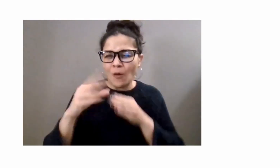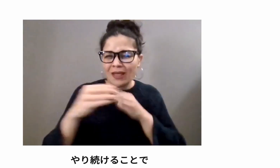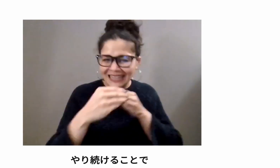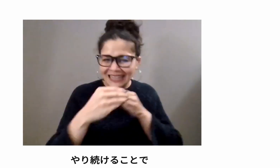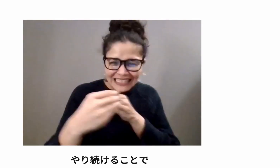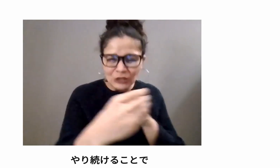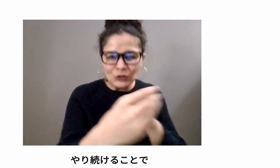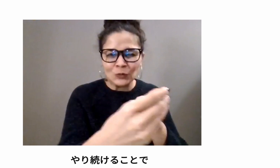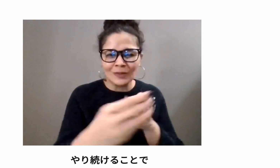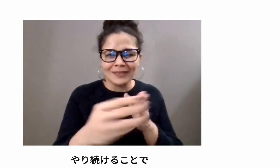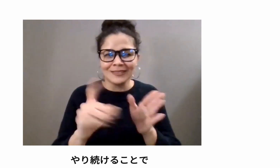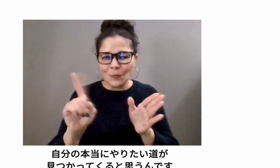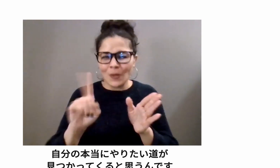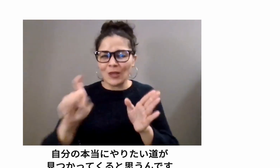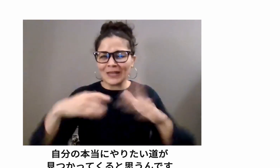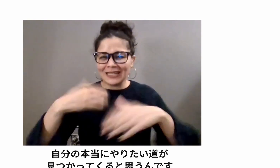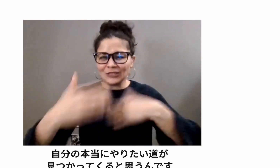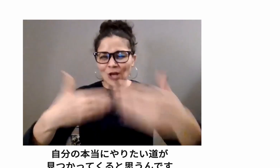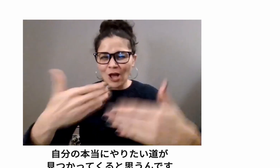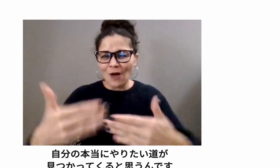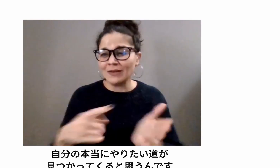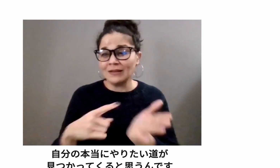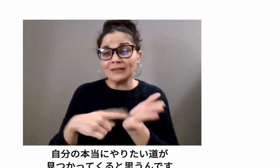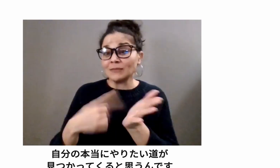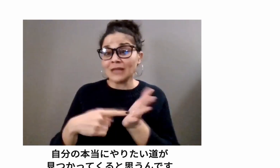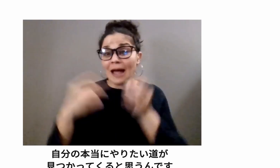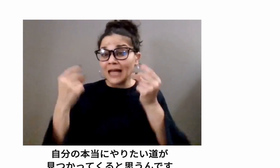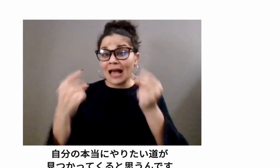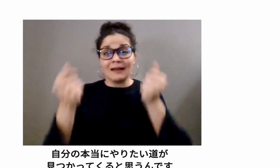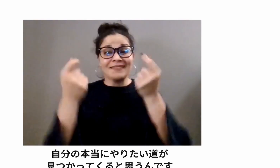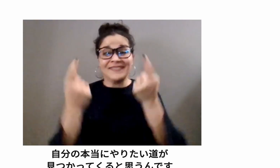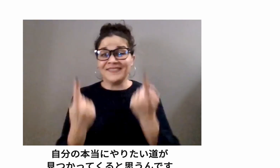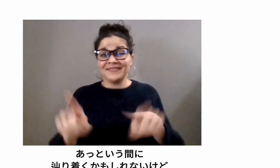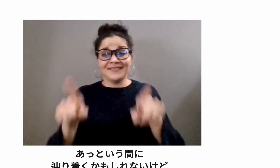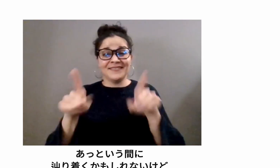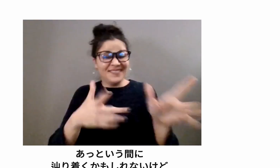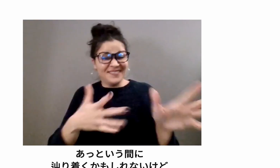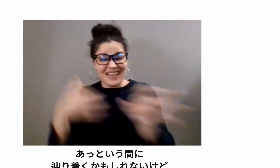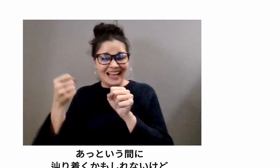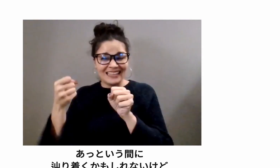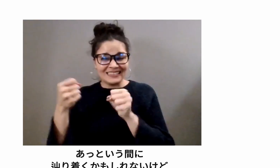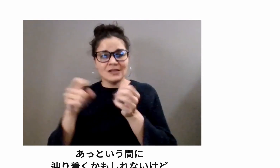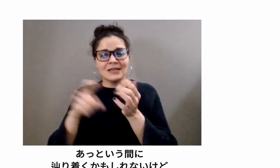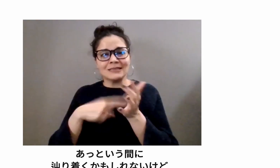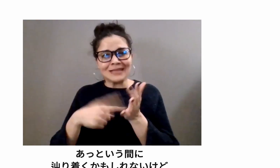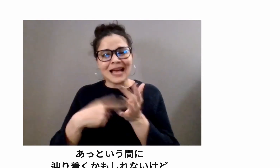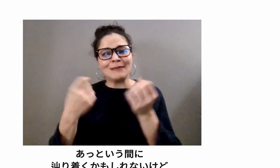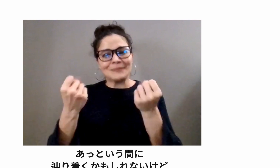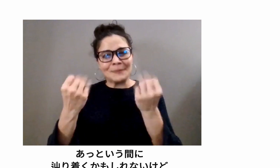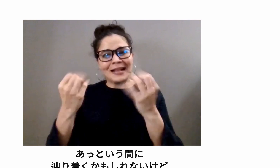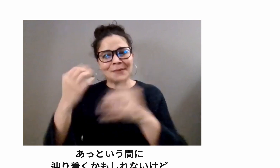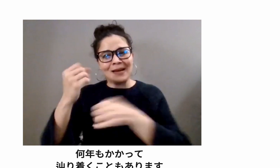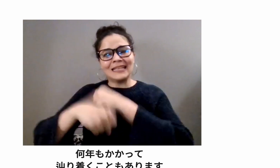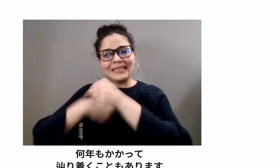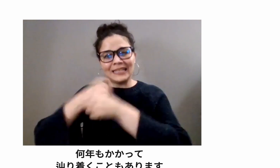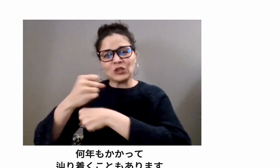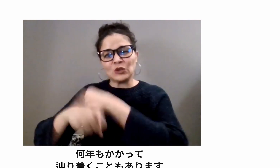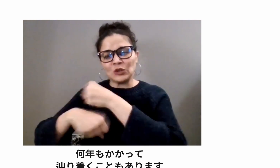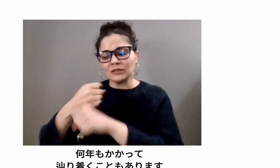それをやり続けることで自分が本当にやりたい道っていうのは見つかってくると思うんですね。時にそれはあっという間に追いつくかもしれない。でも何年も何年もかか